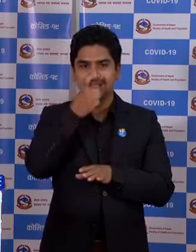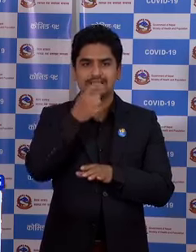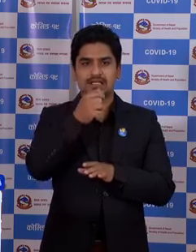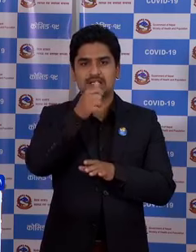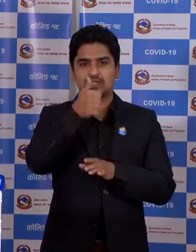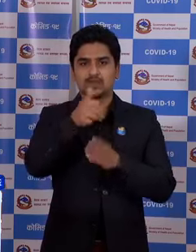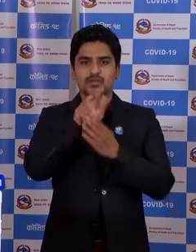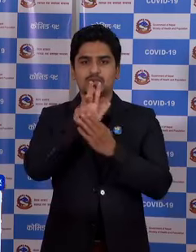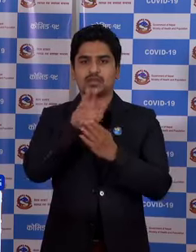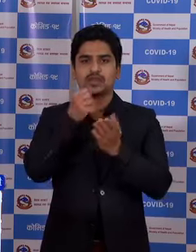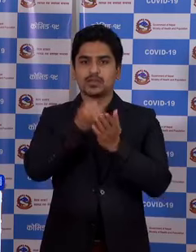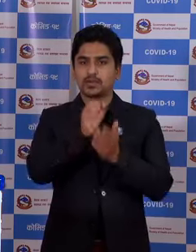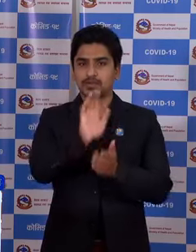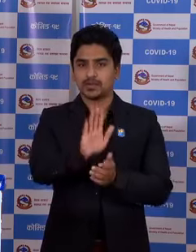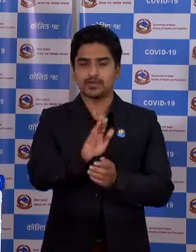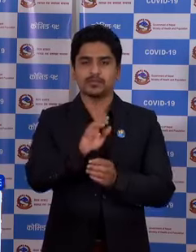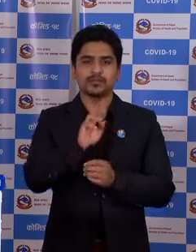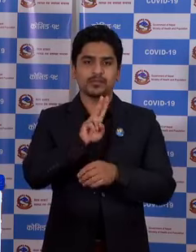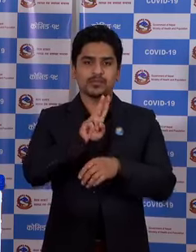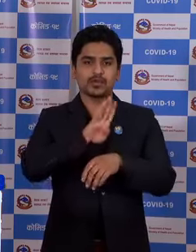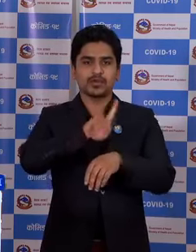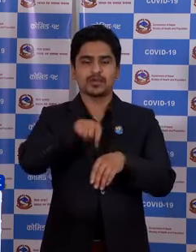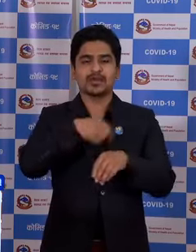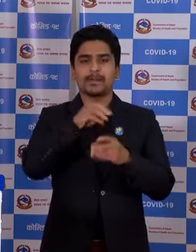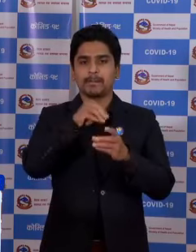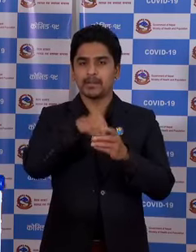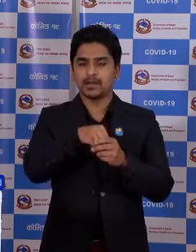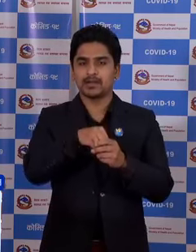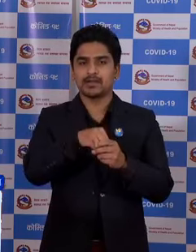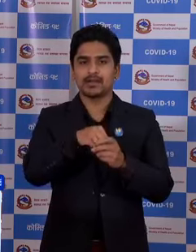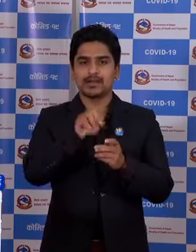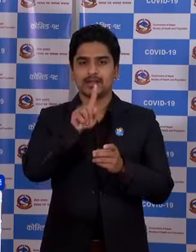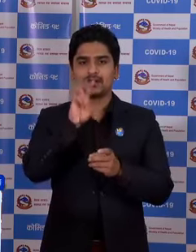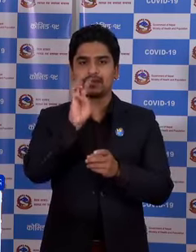67,769 पुगेको छ। गत 24 घण्टामा